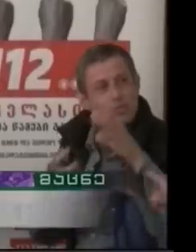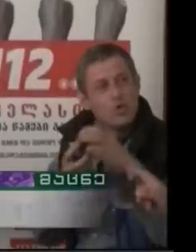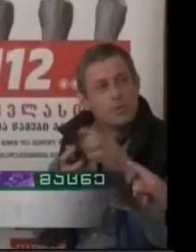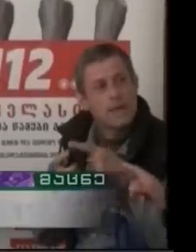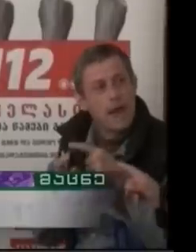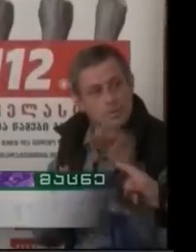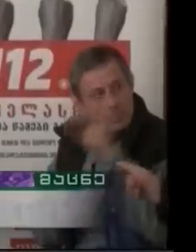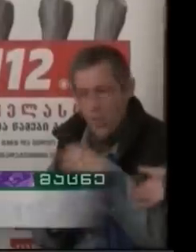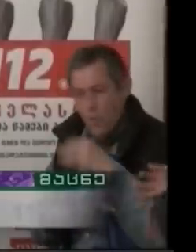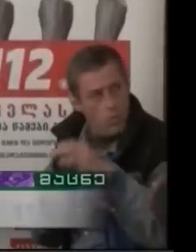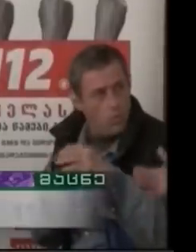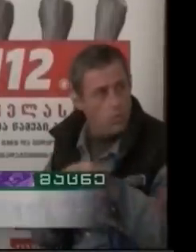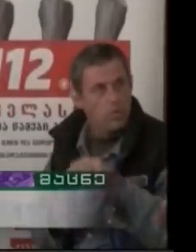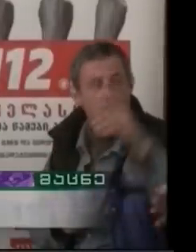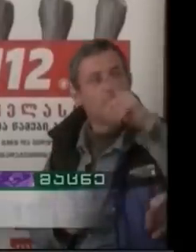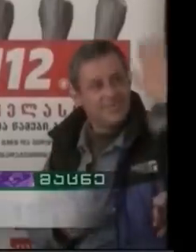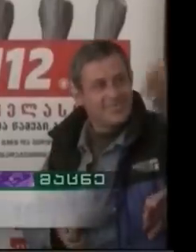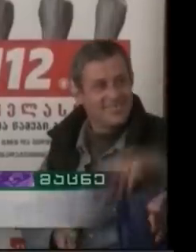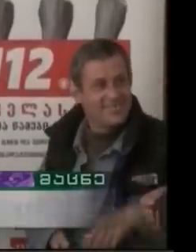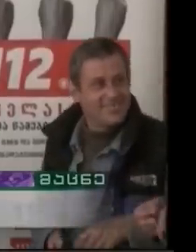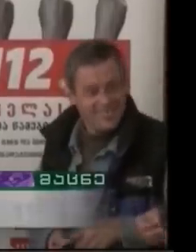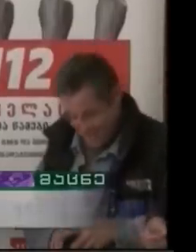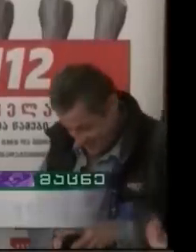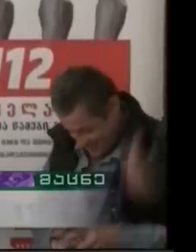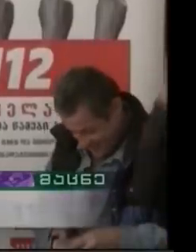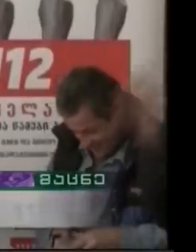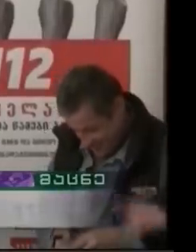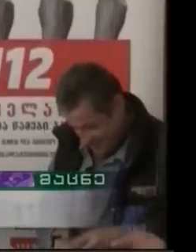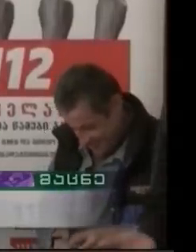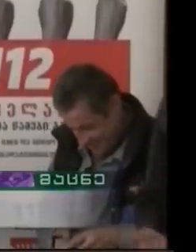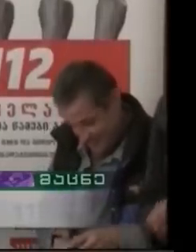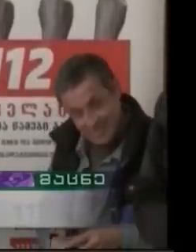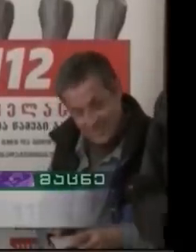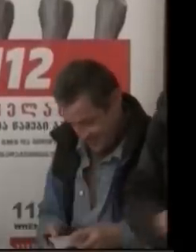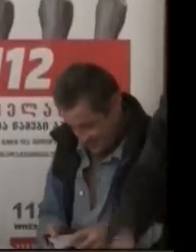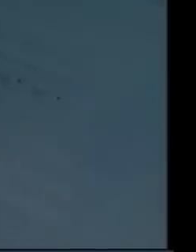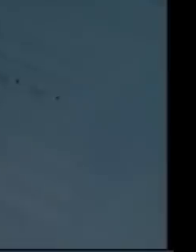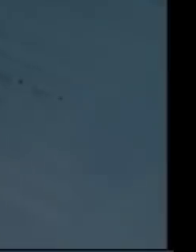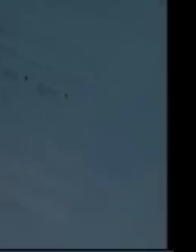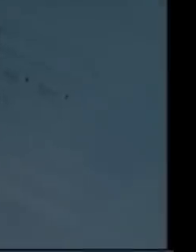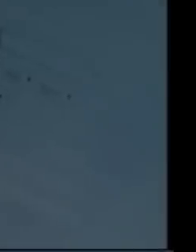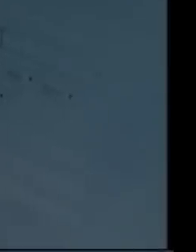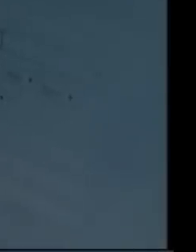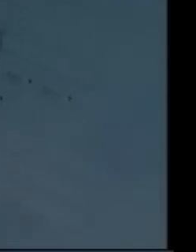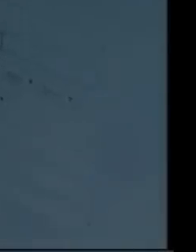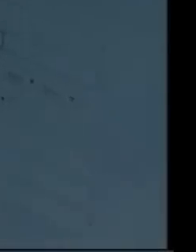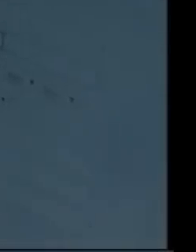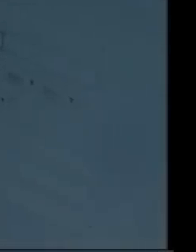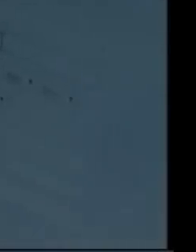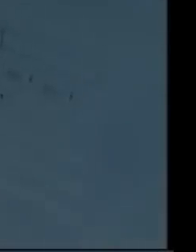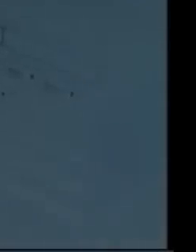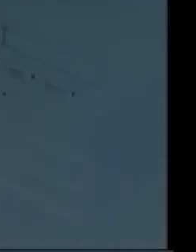სწორედ ამიტომ რომ ინფორმაცია მივაწოდოთ თითოეულ პირს და თითოეულ ბენეფიციარს ვატარებთ რეგიონალურ პრეზენტაციებს. სარეგისტრაციო ფორმის